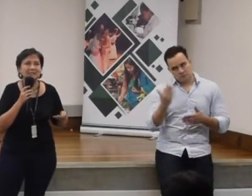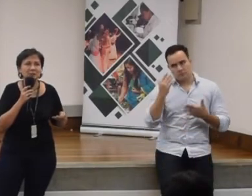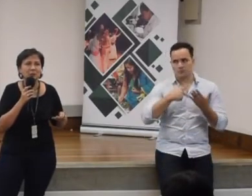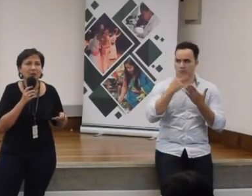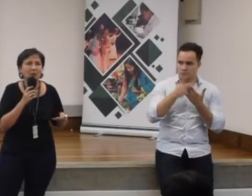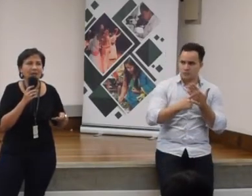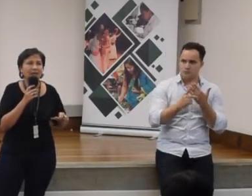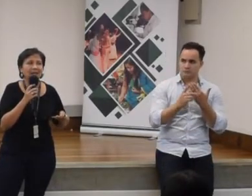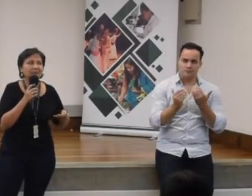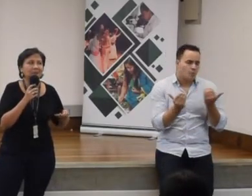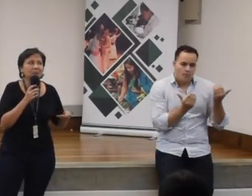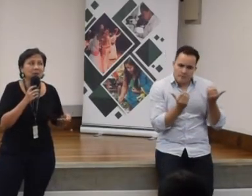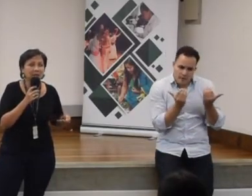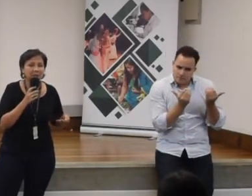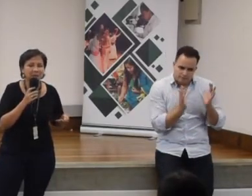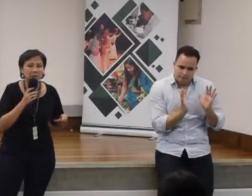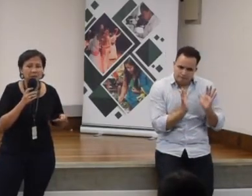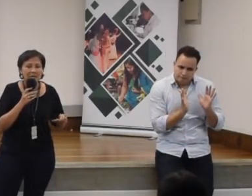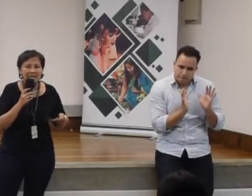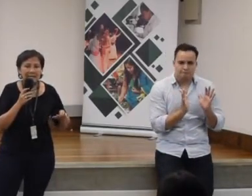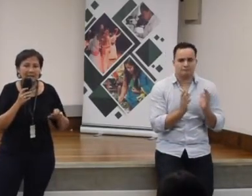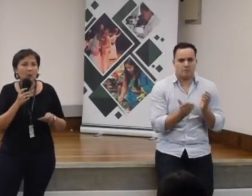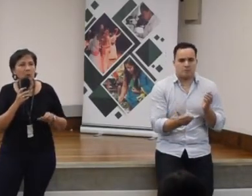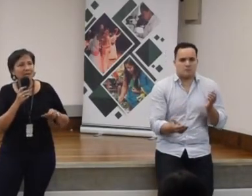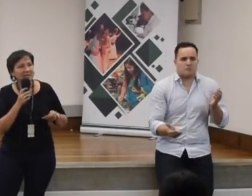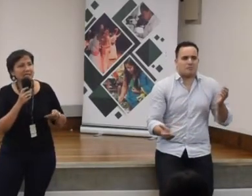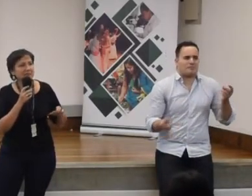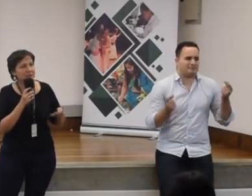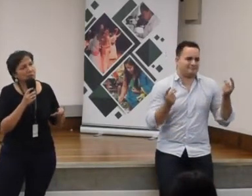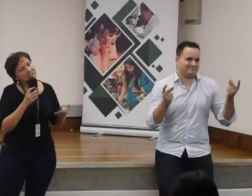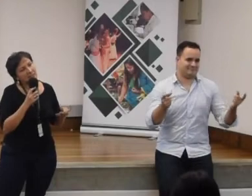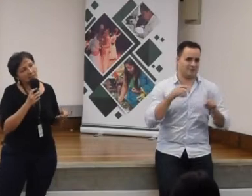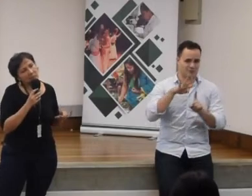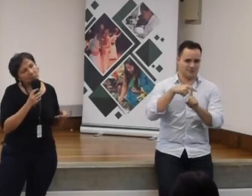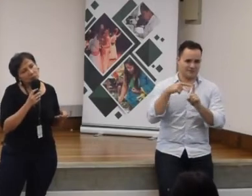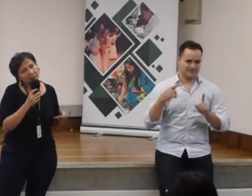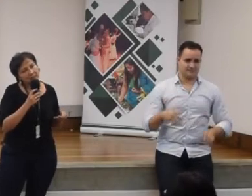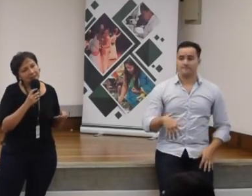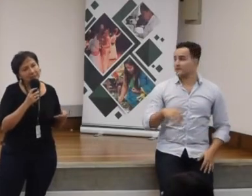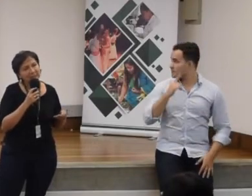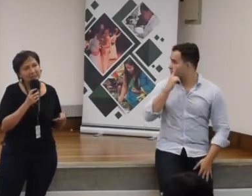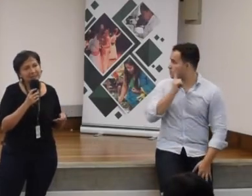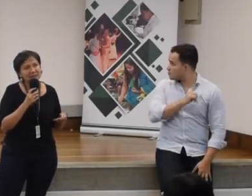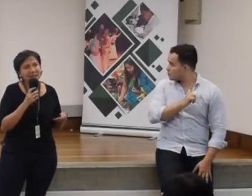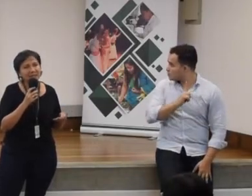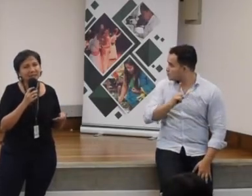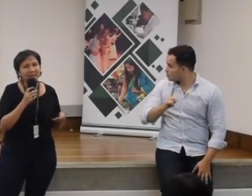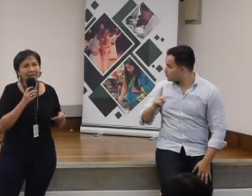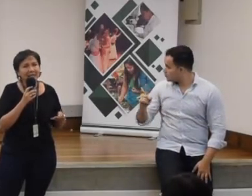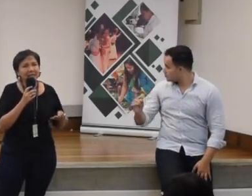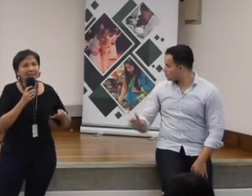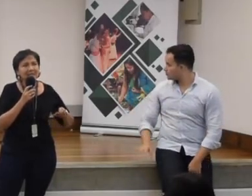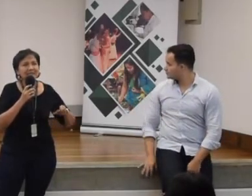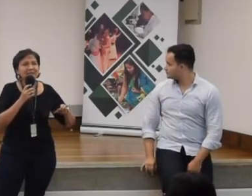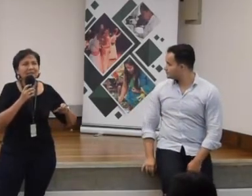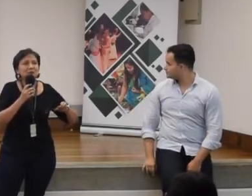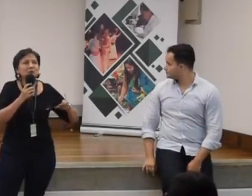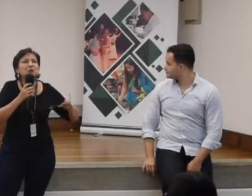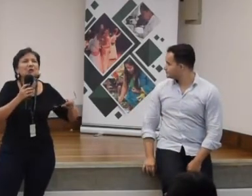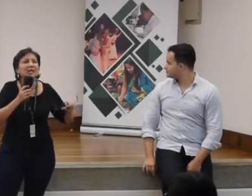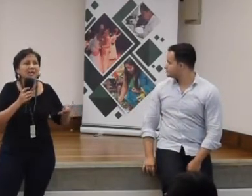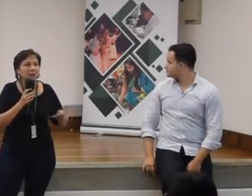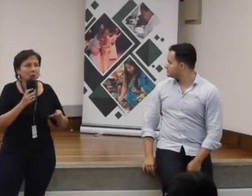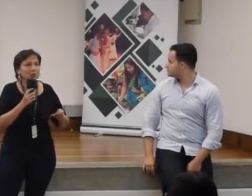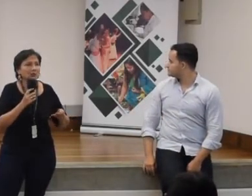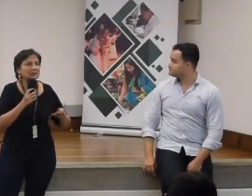está creciendo muy rápido. Cada una de las personas que ven ustedes en esta imagen es